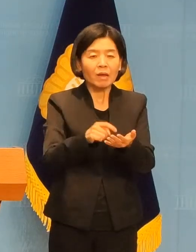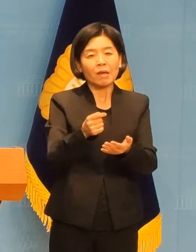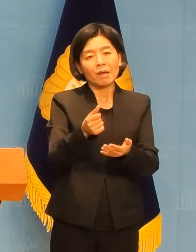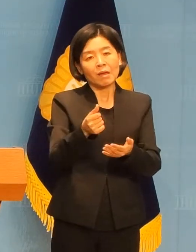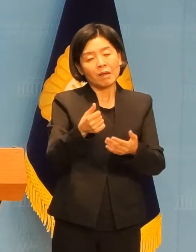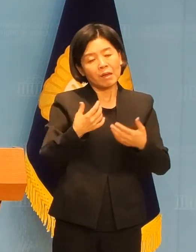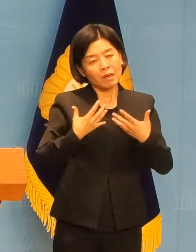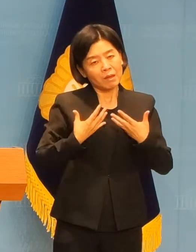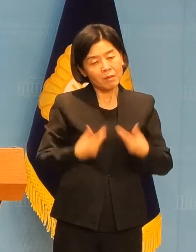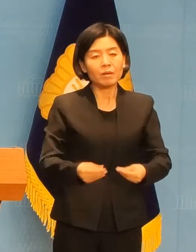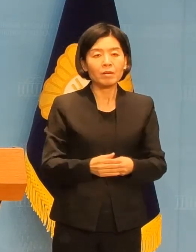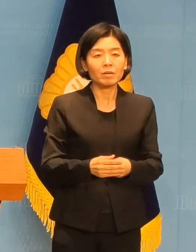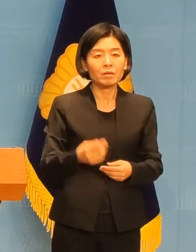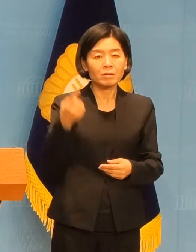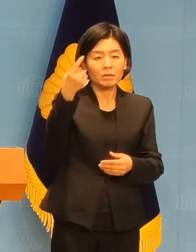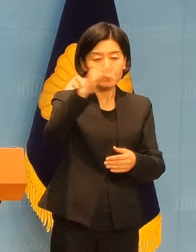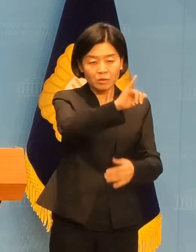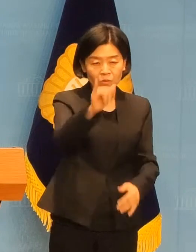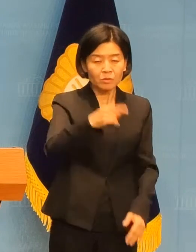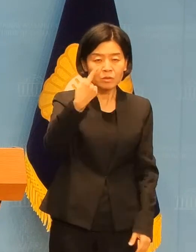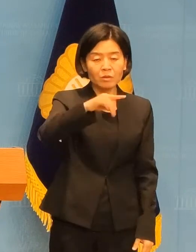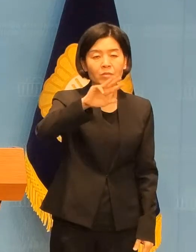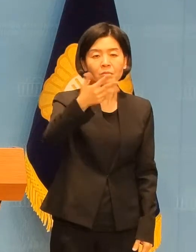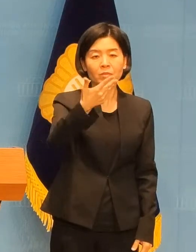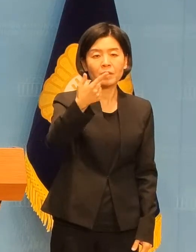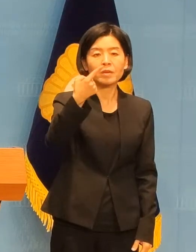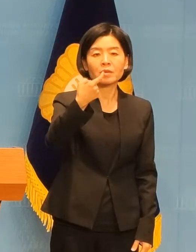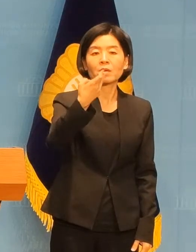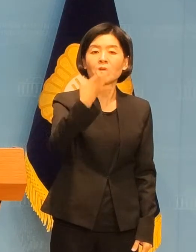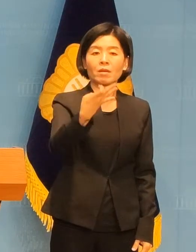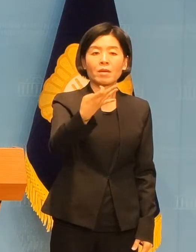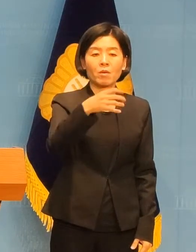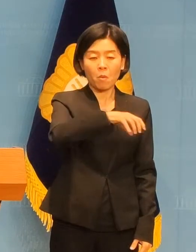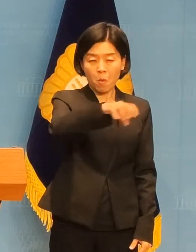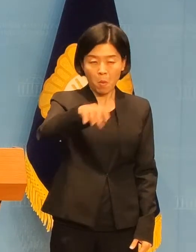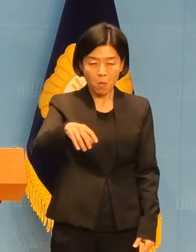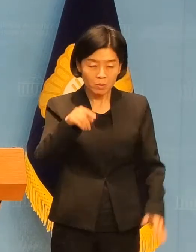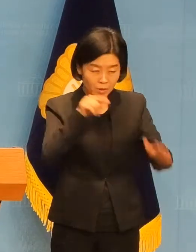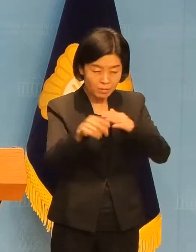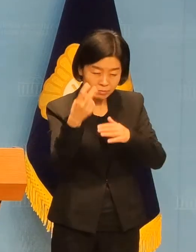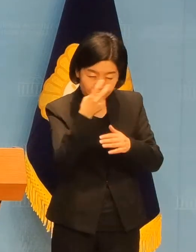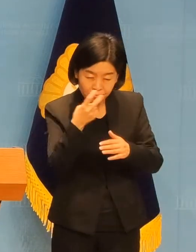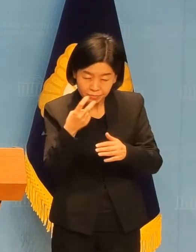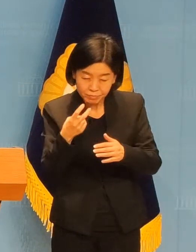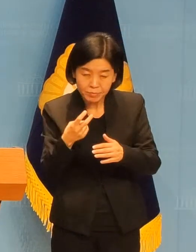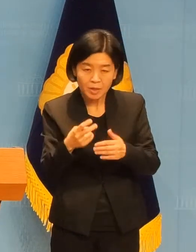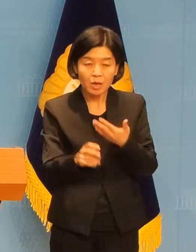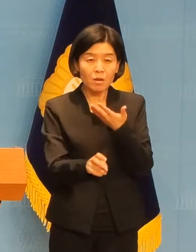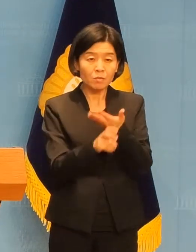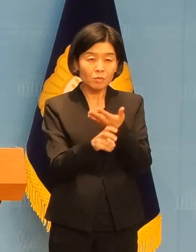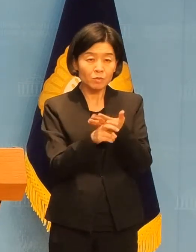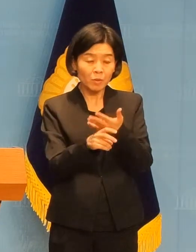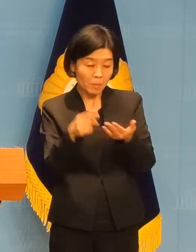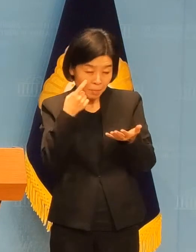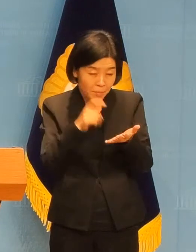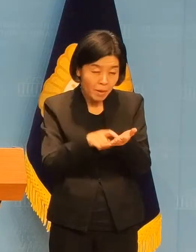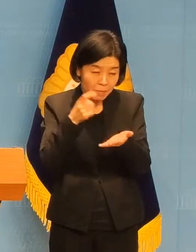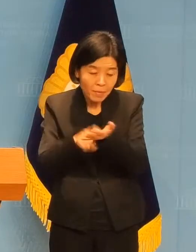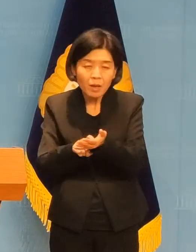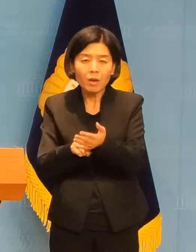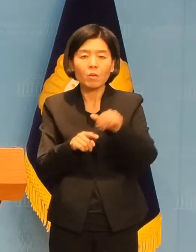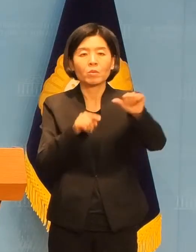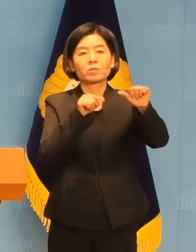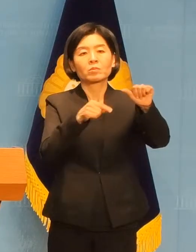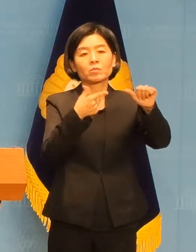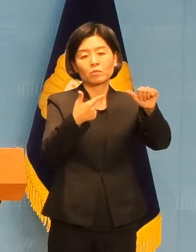전국 1,814곳의 현장을 점검했지만 불법 하도급 적발률은 고작 5.6%에